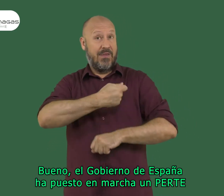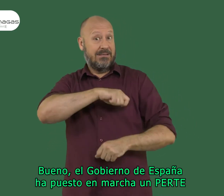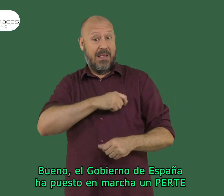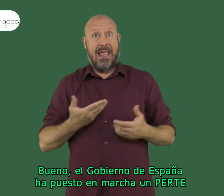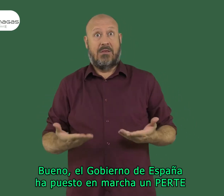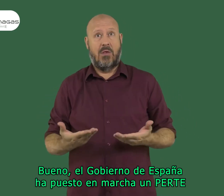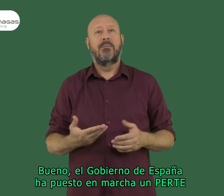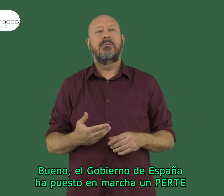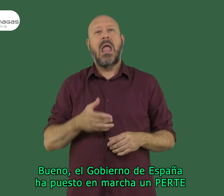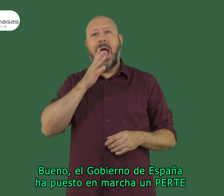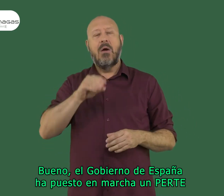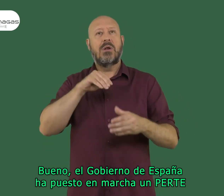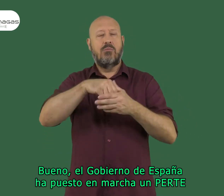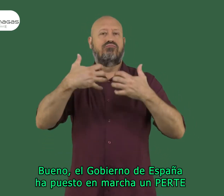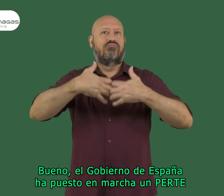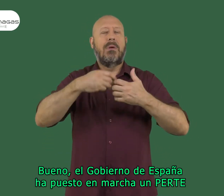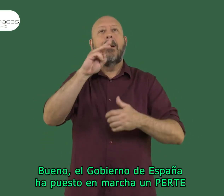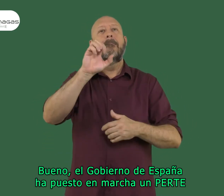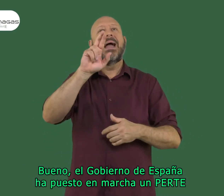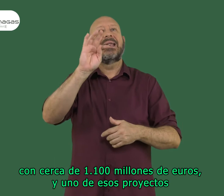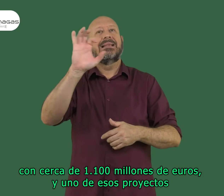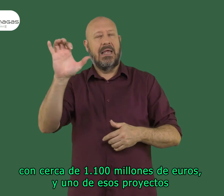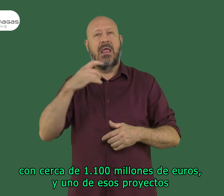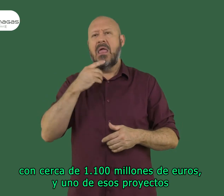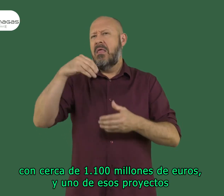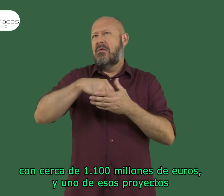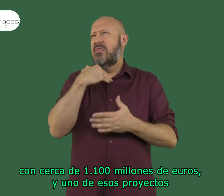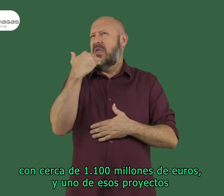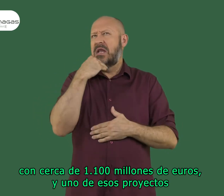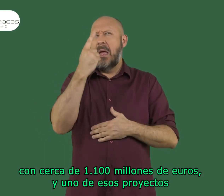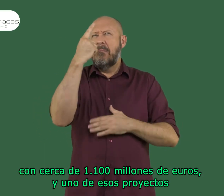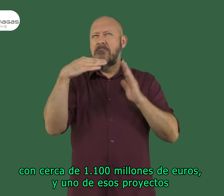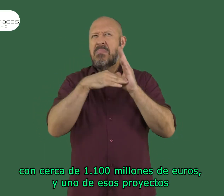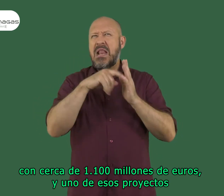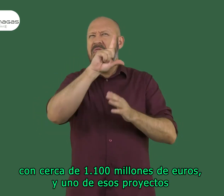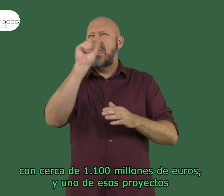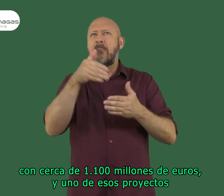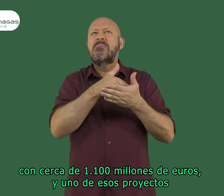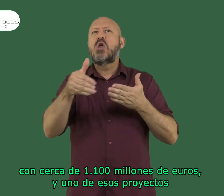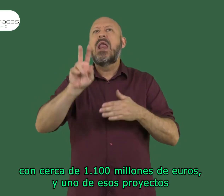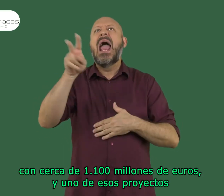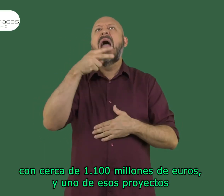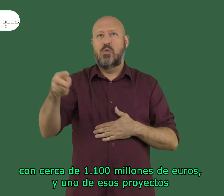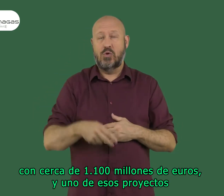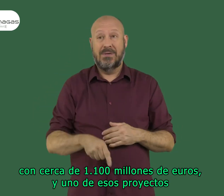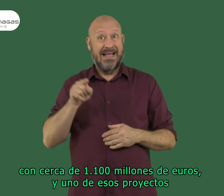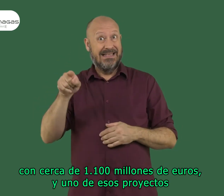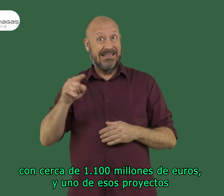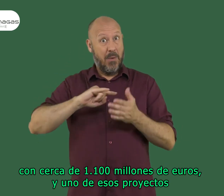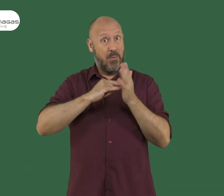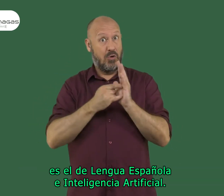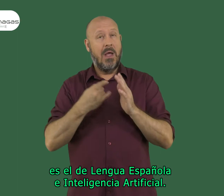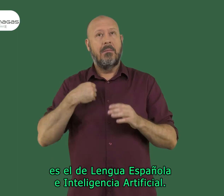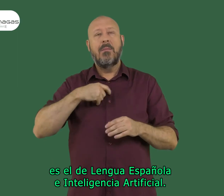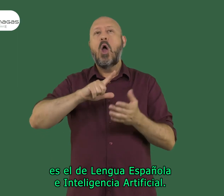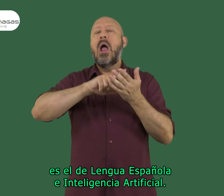de España ha puesto en marcha un PERTE con cerca de 1.100 millones de euros y uno de esos proyectos